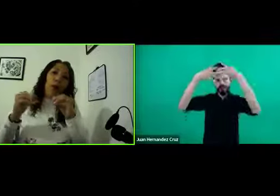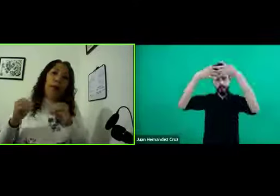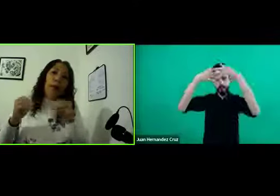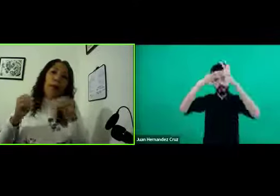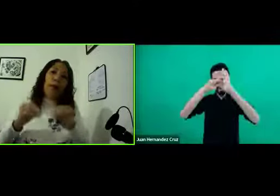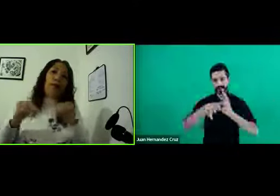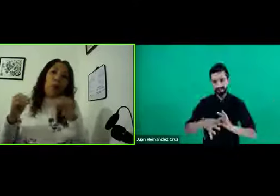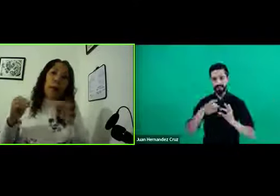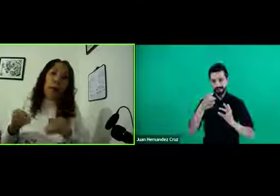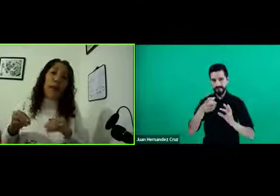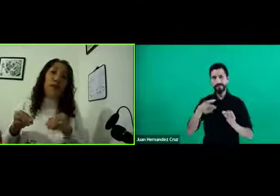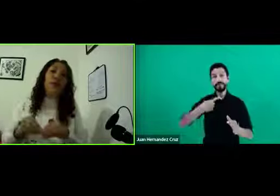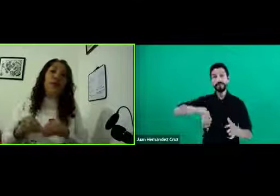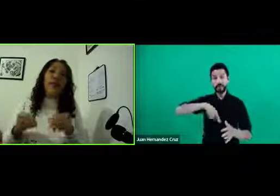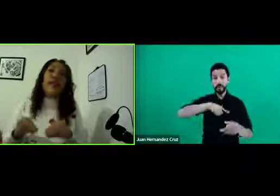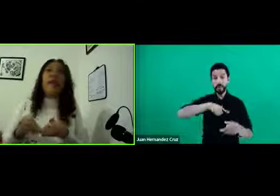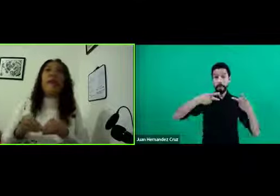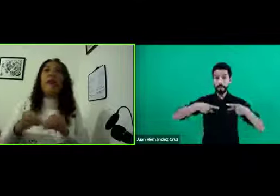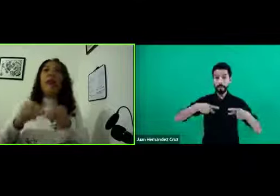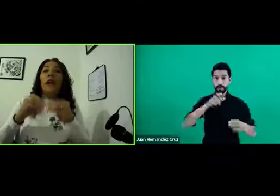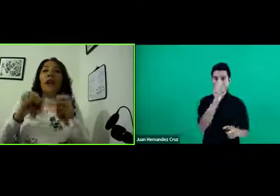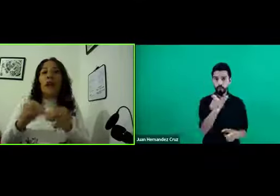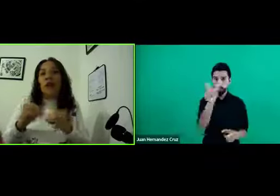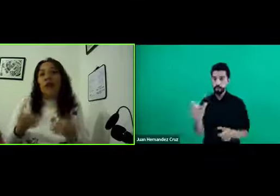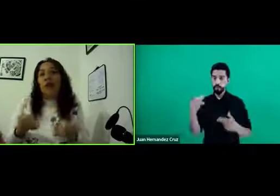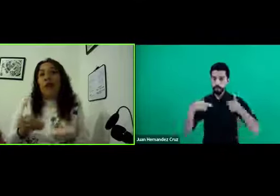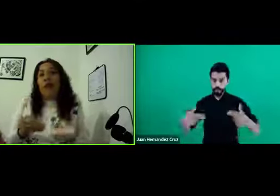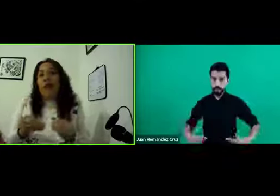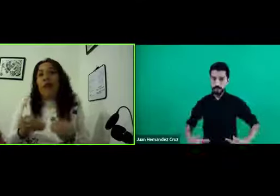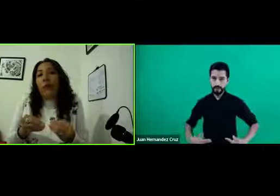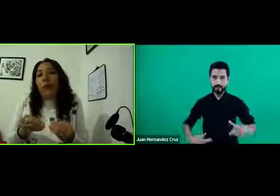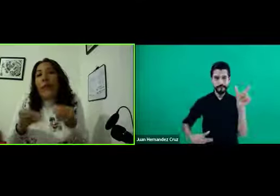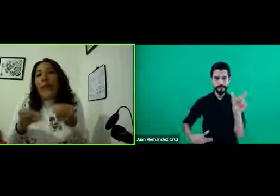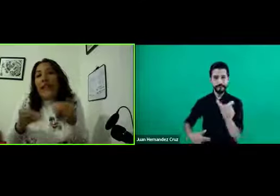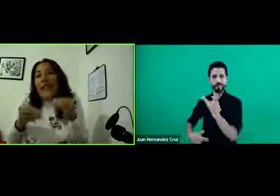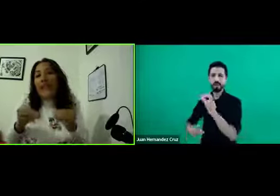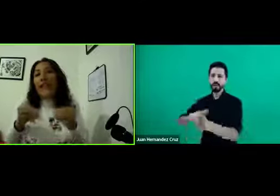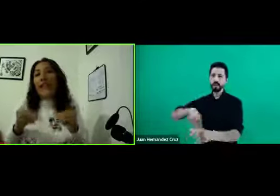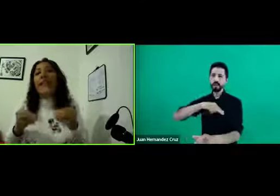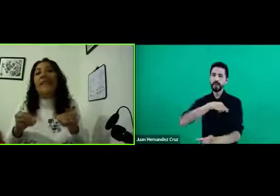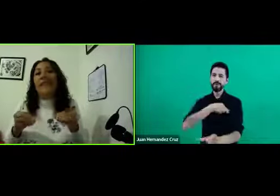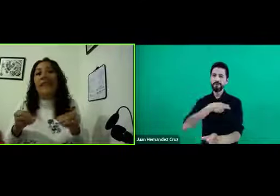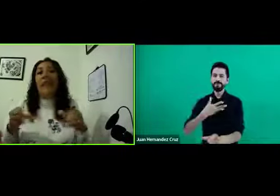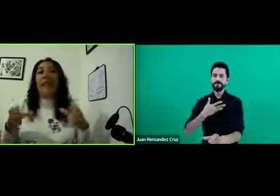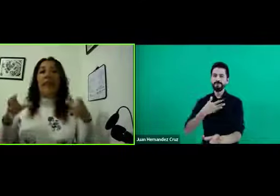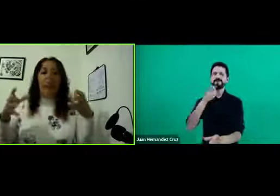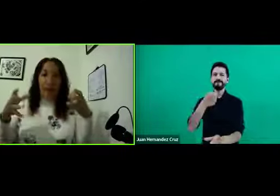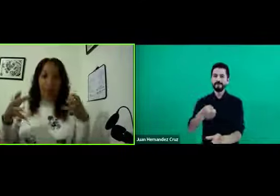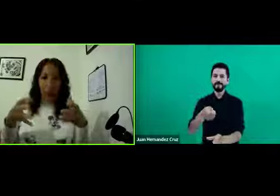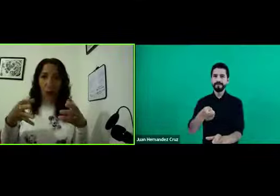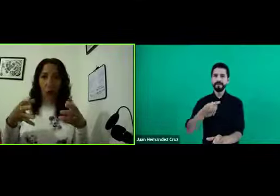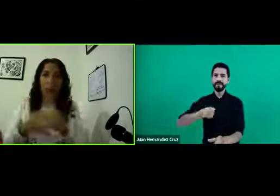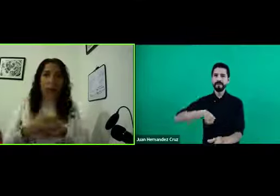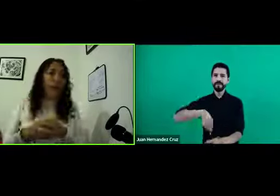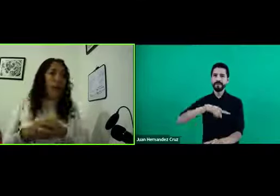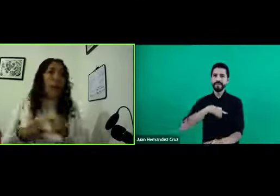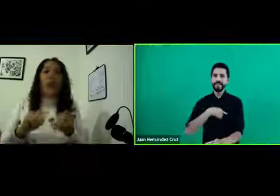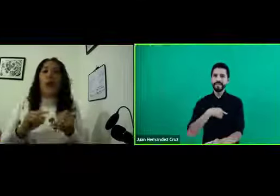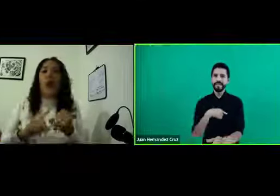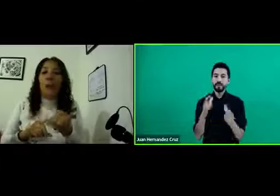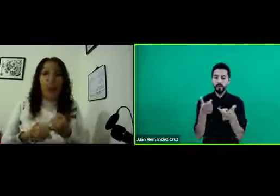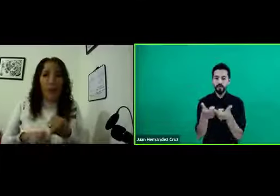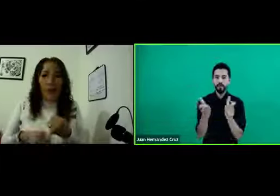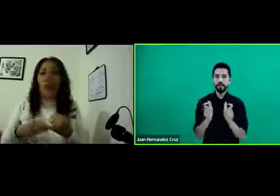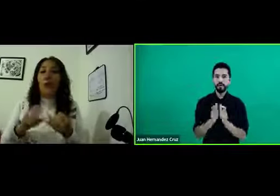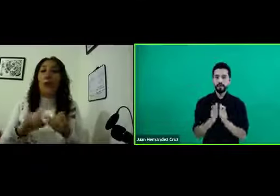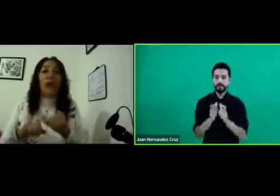como seres humanos, como humanos y humanas, lo que nosotros tenemos es esta necesidad de generar grupo.